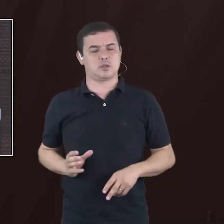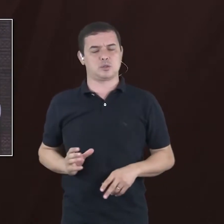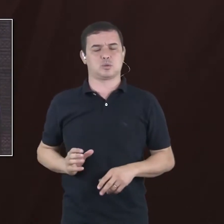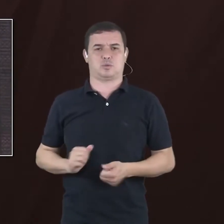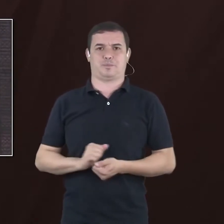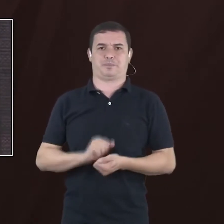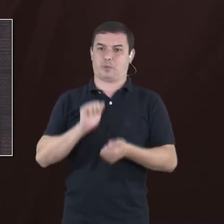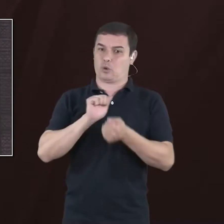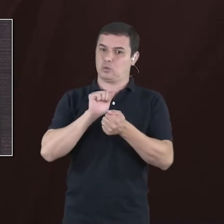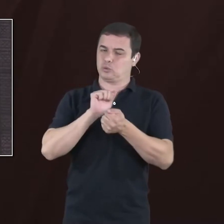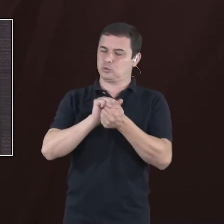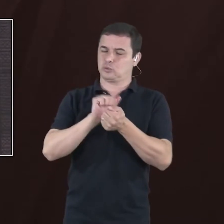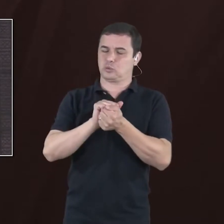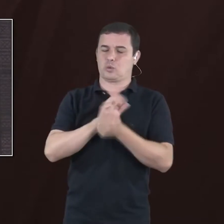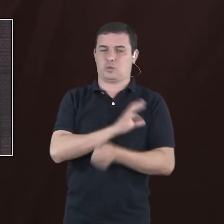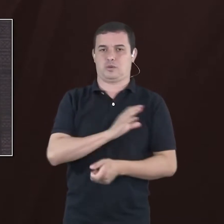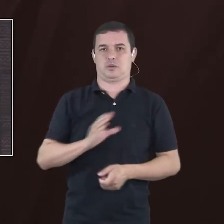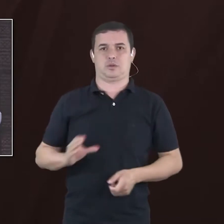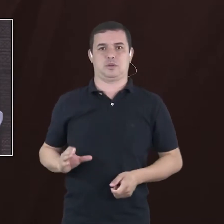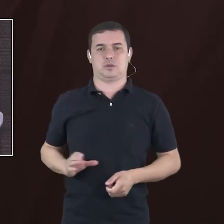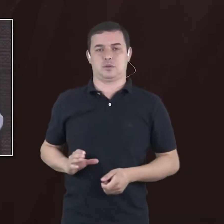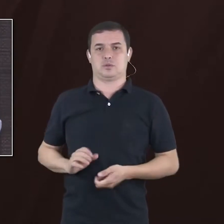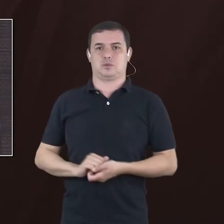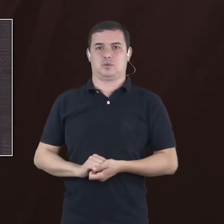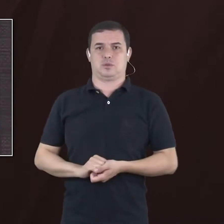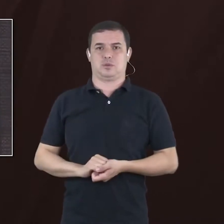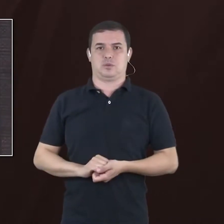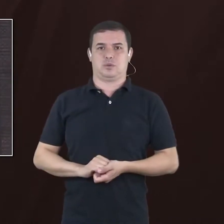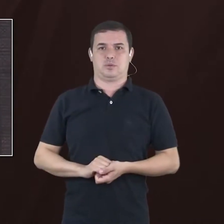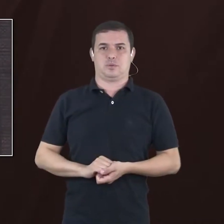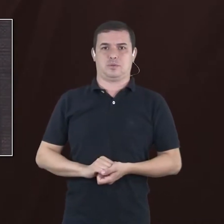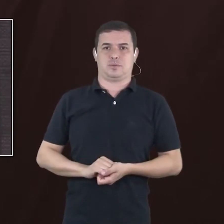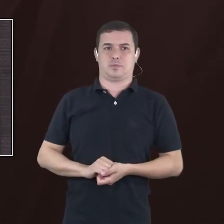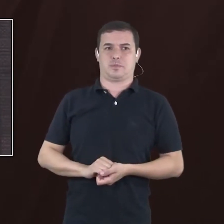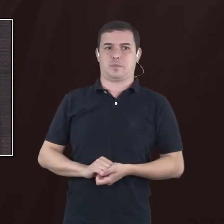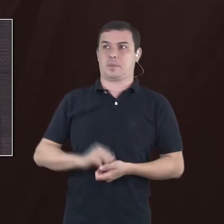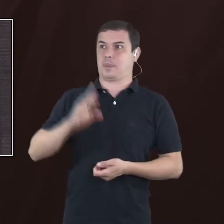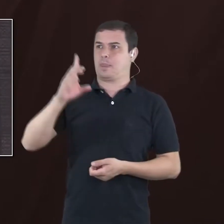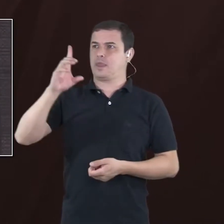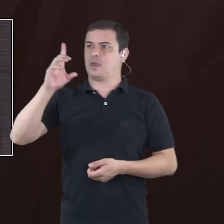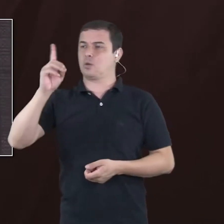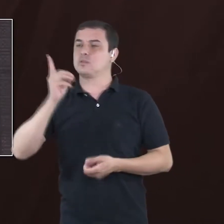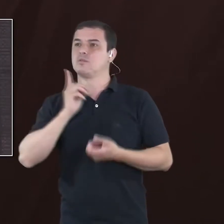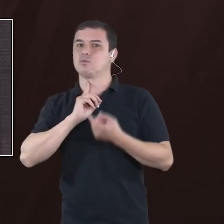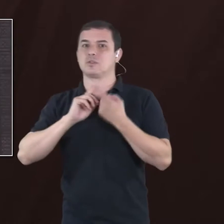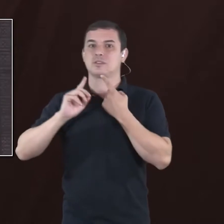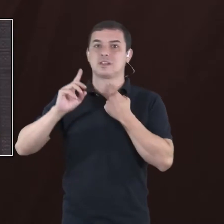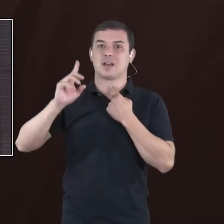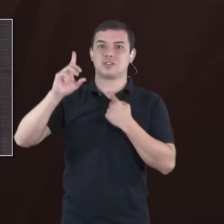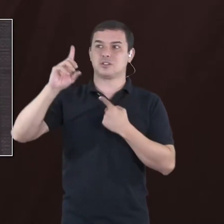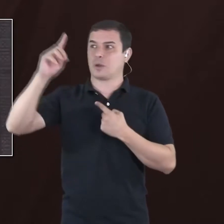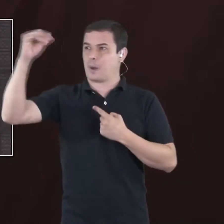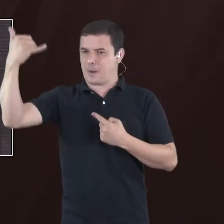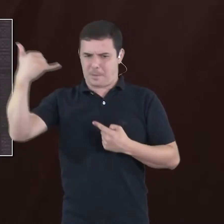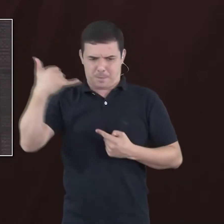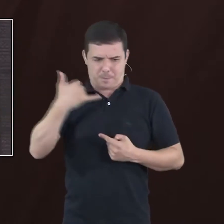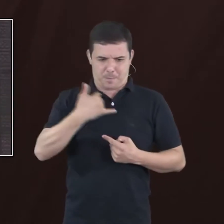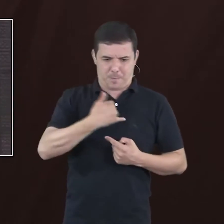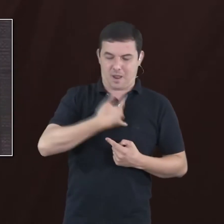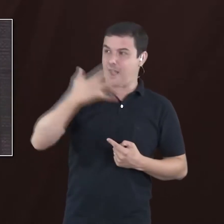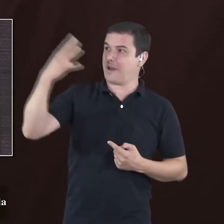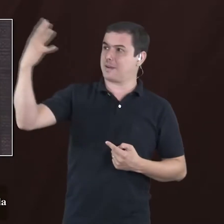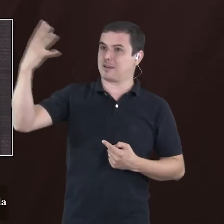se é que tendes ouvido a respeito da dispensação da graça de Deus